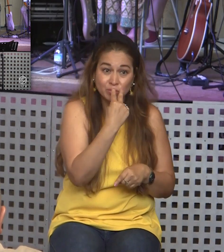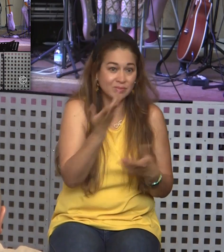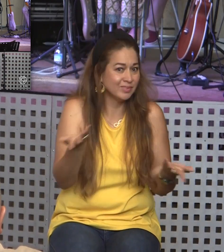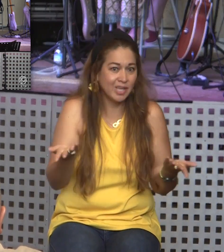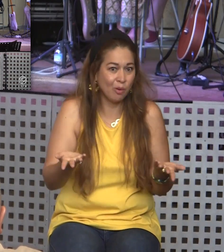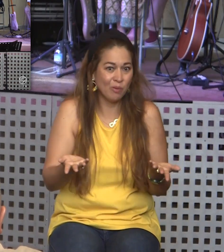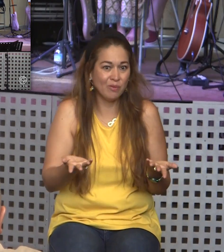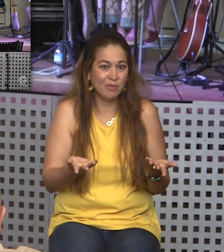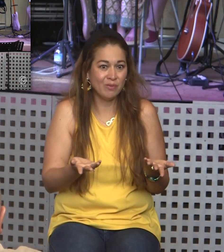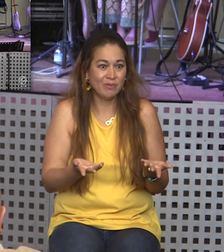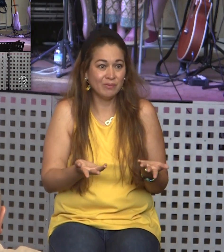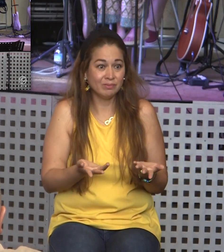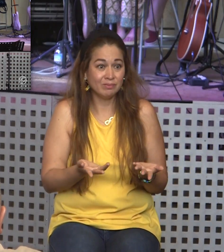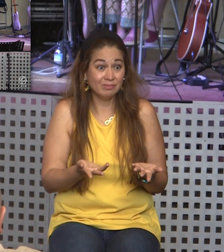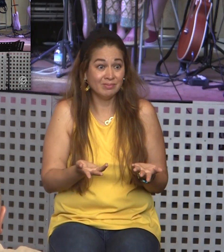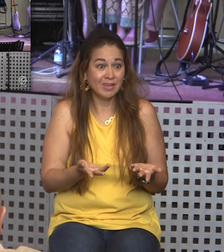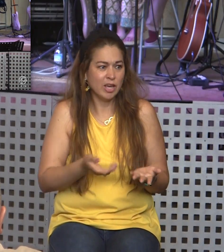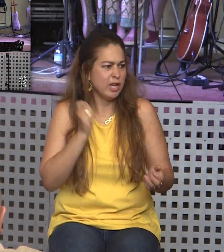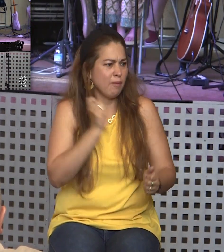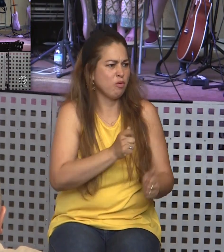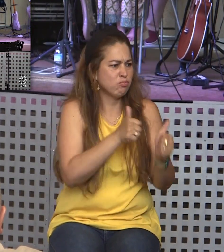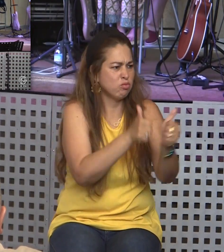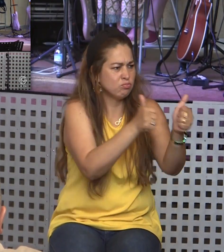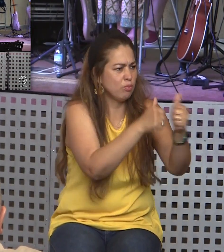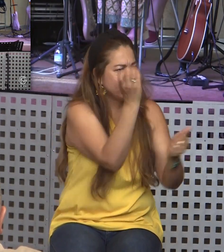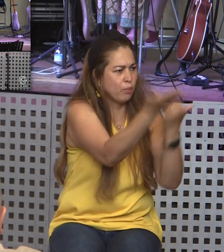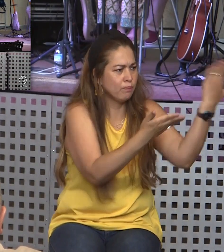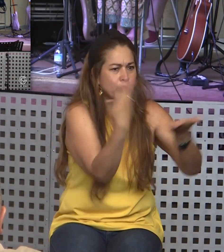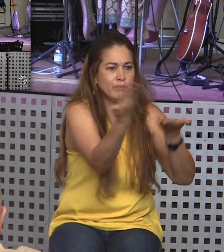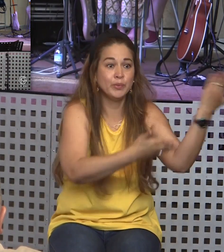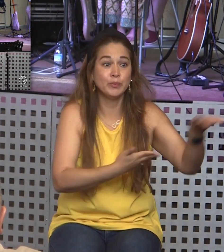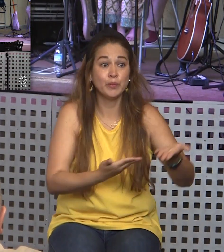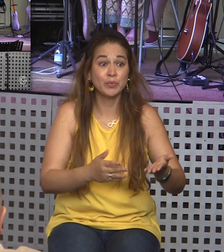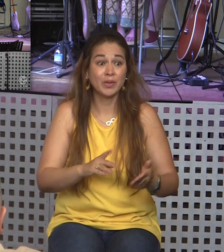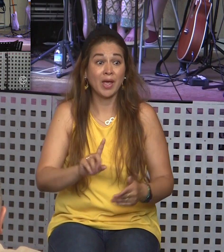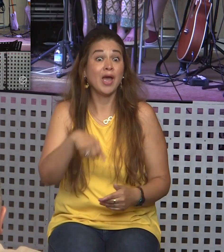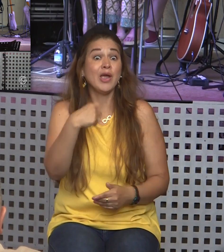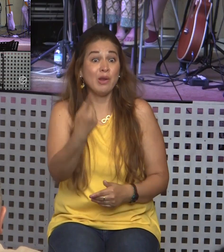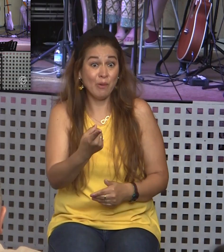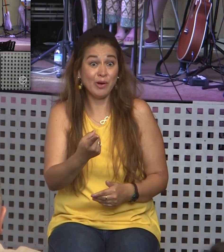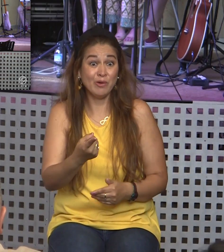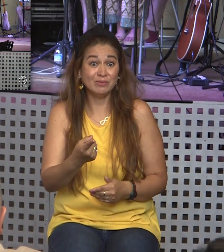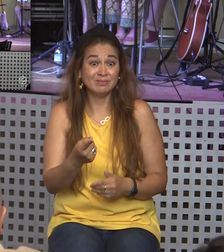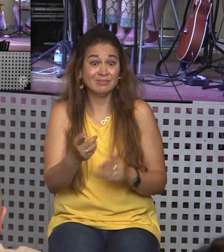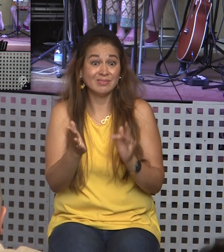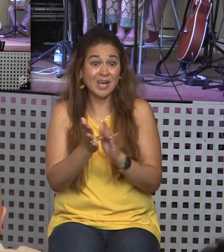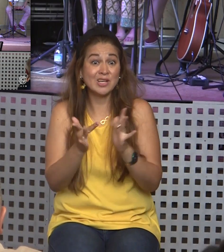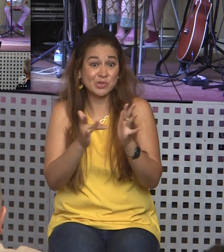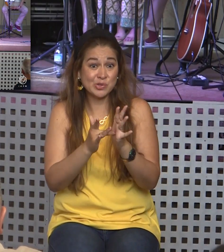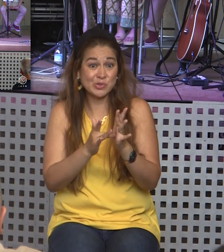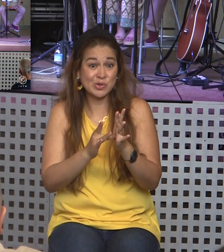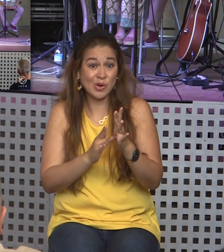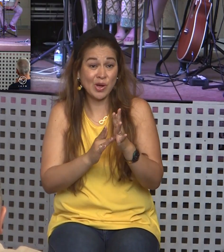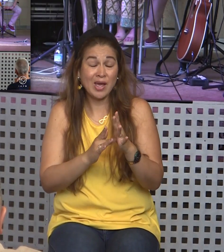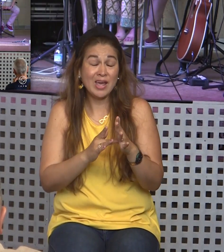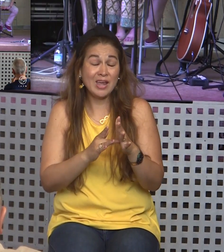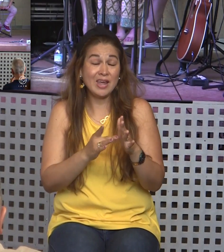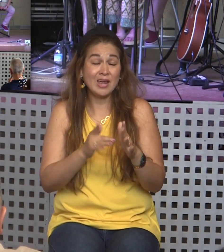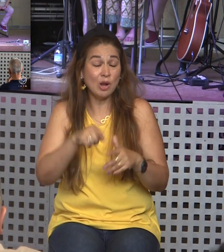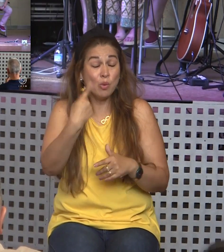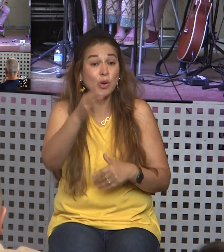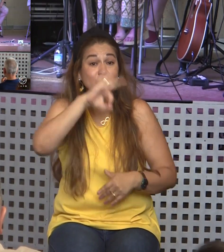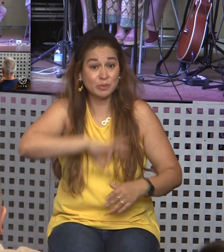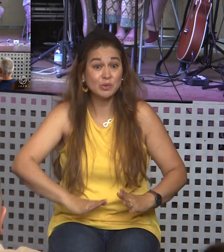Y además, con vehemencia. Solo que esas obras cuando se le aparece Jesucristo le